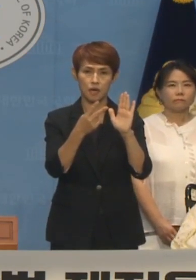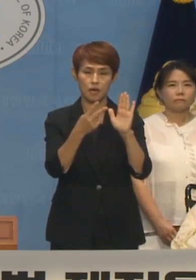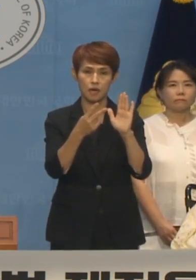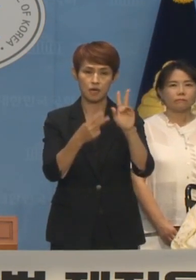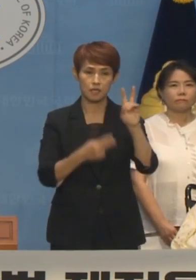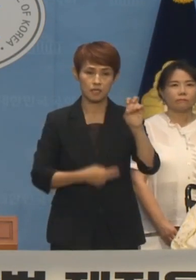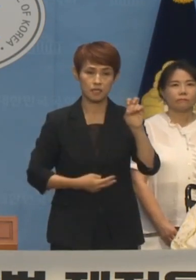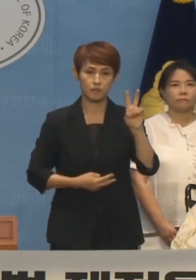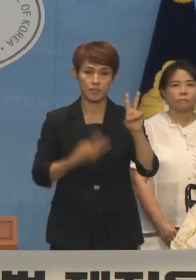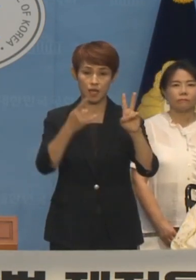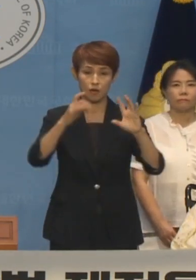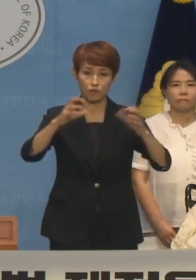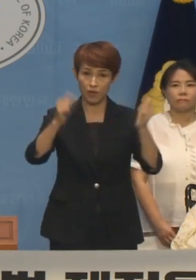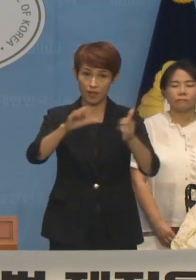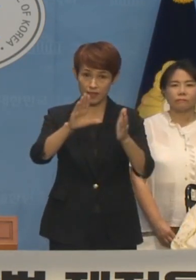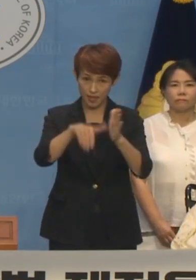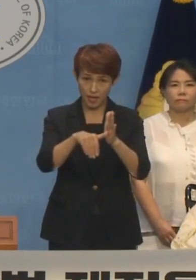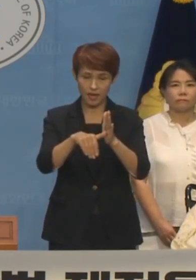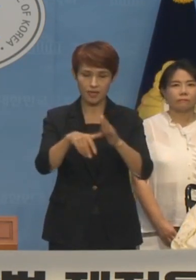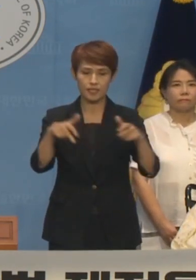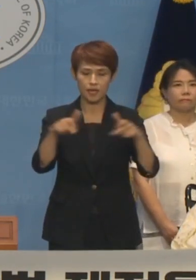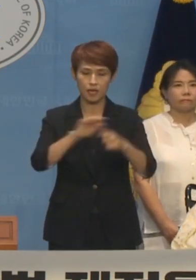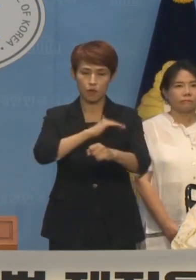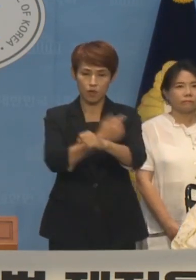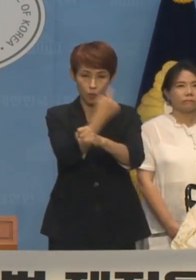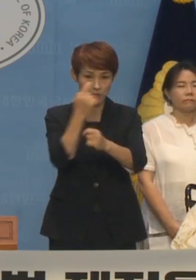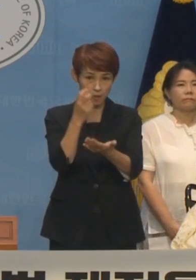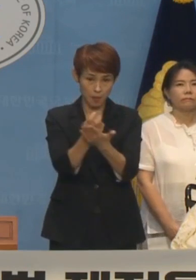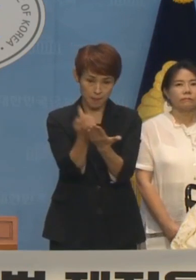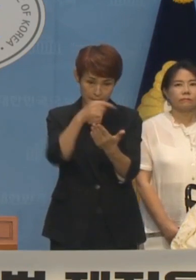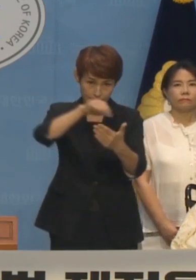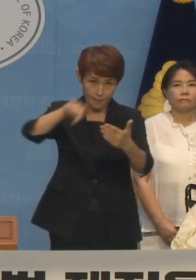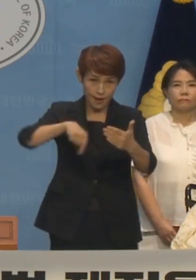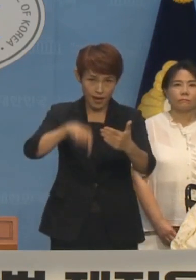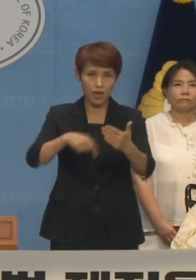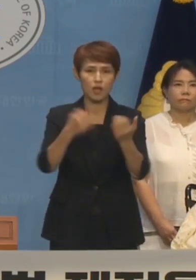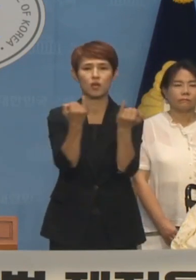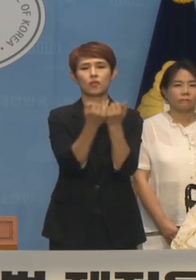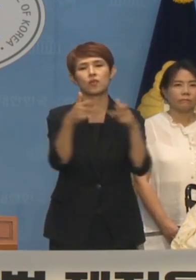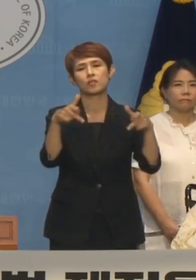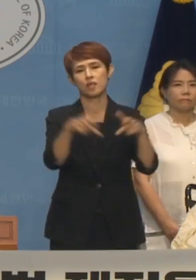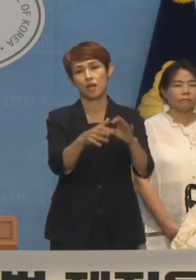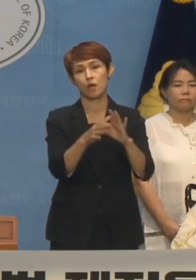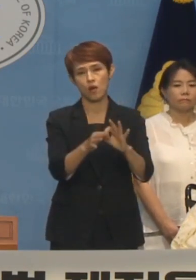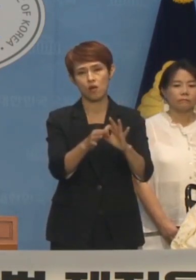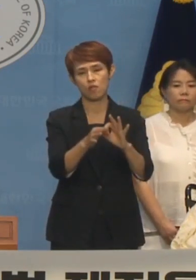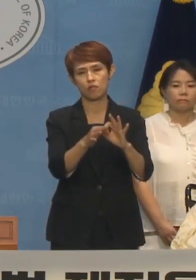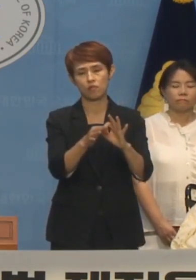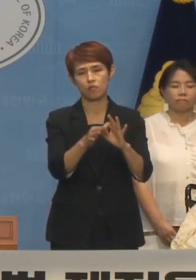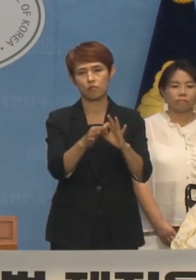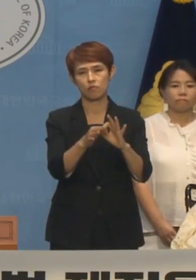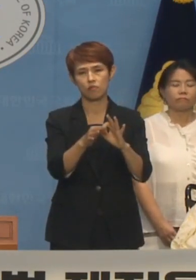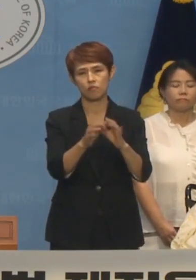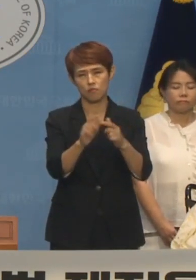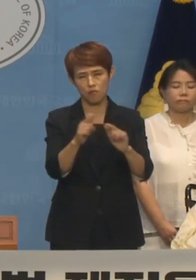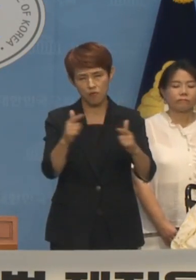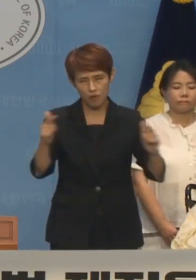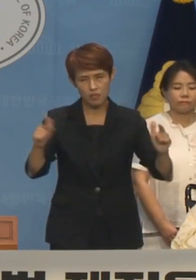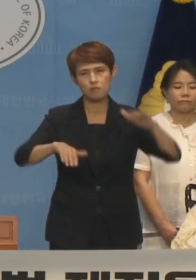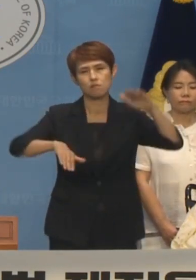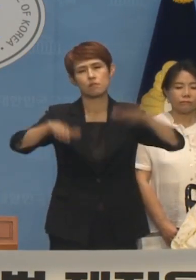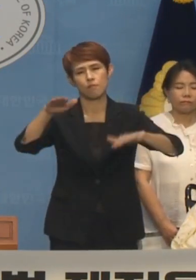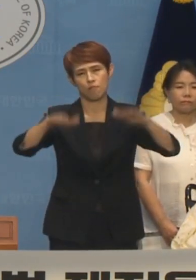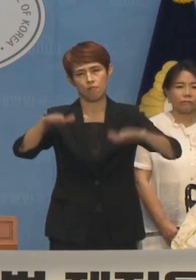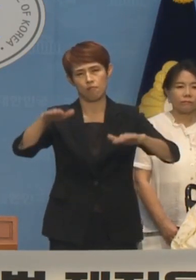22대 국회에서 재발의할 장애인 권리보장법 안에는 여성 장애인의 다중적이고 복합적인 차별에